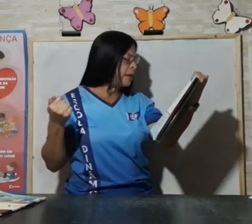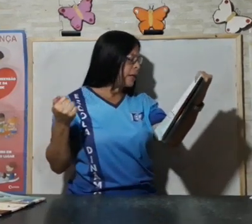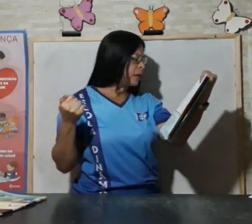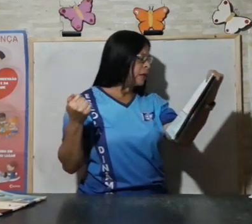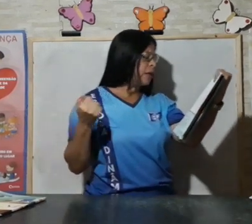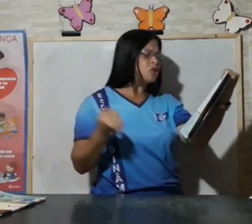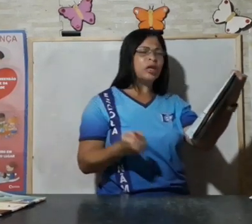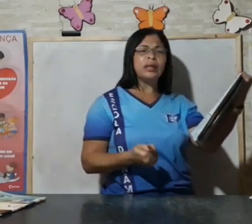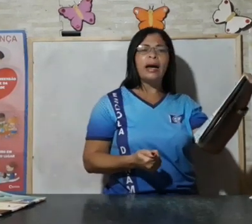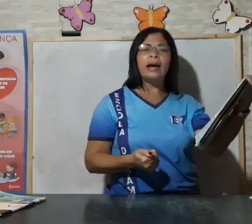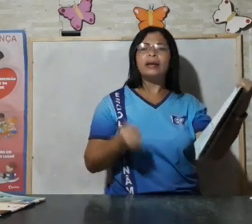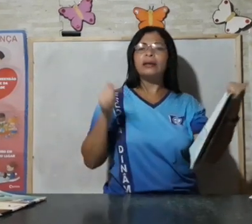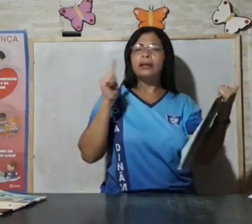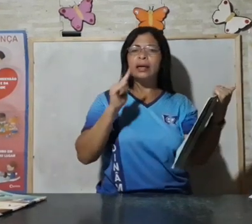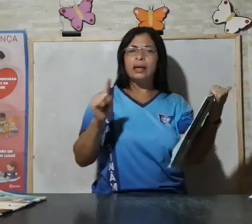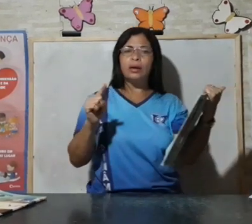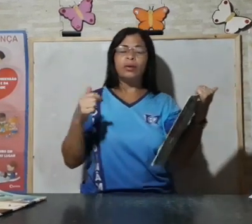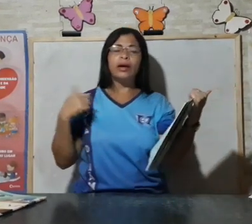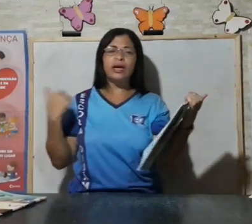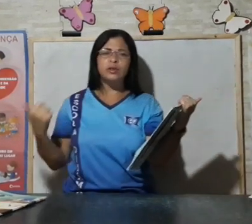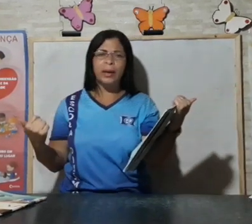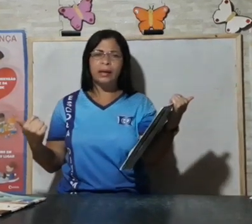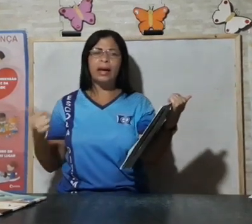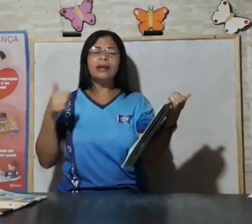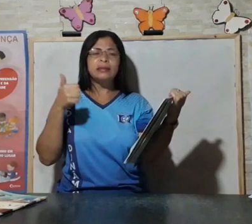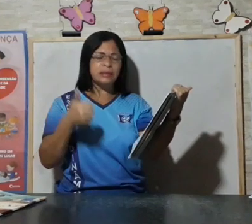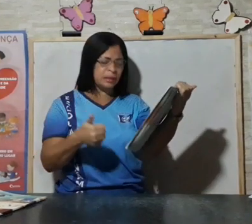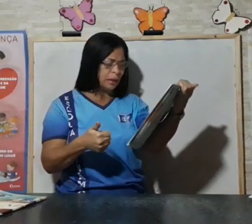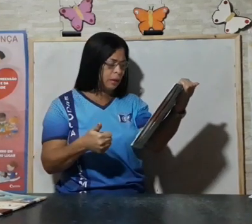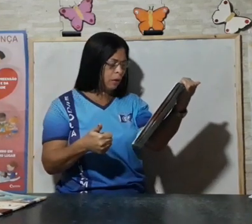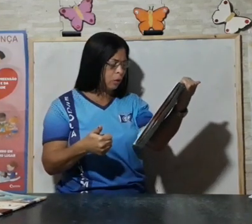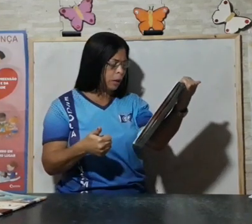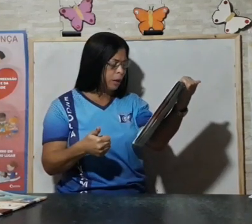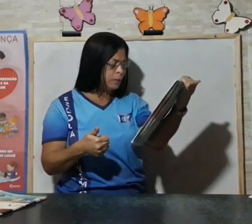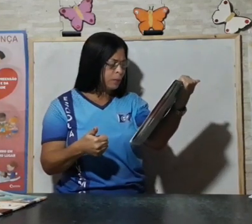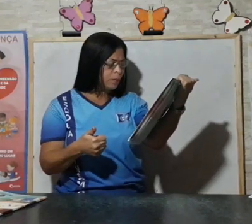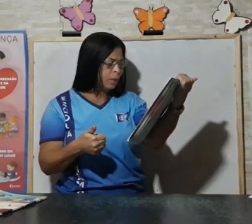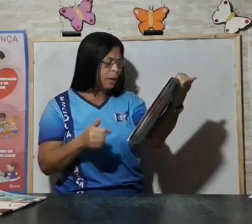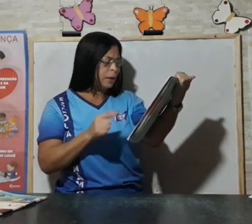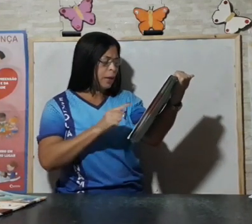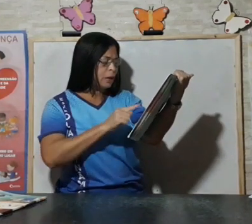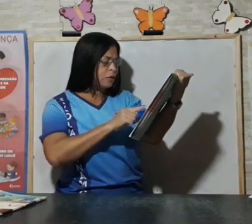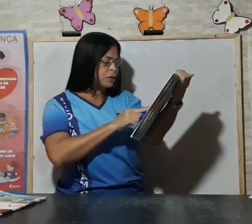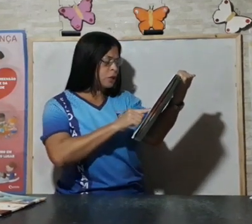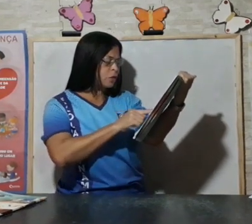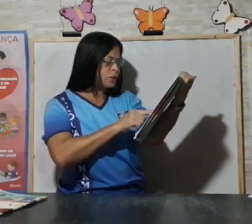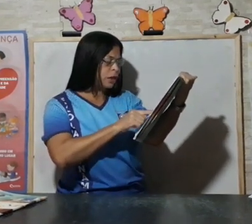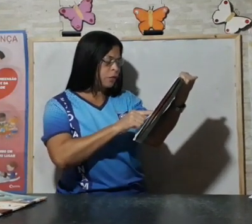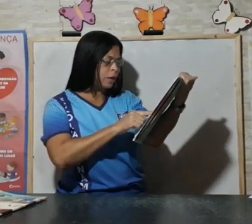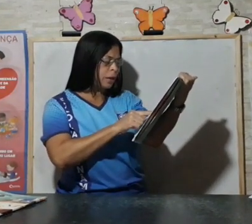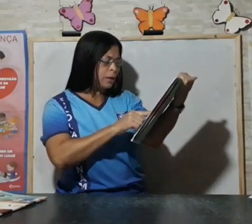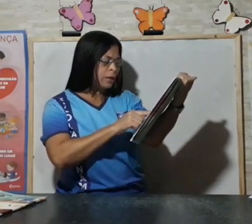aqui, rejeitar? Não. Respeitar? Sim, ok? E aqui vocês vão escrever